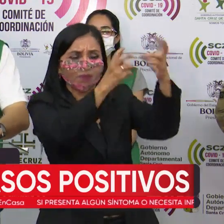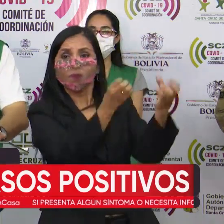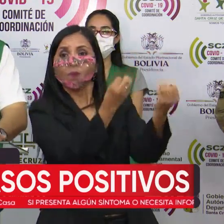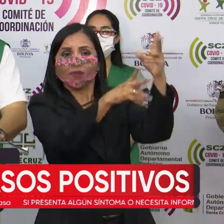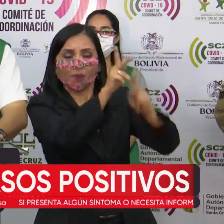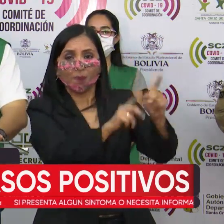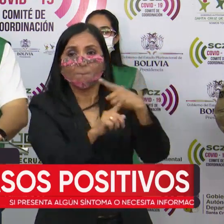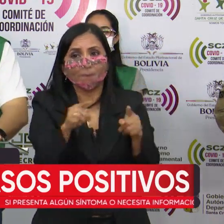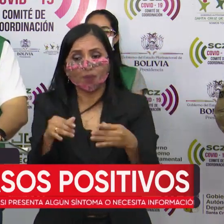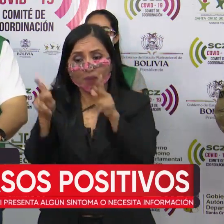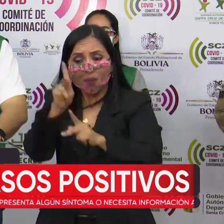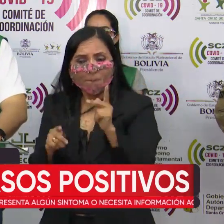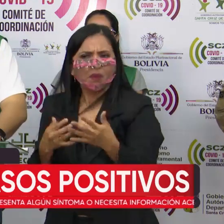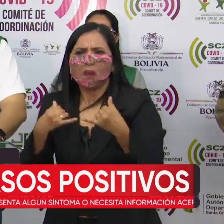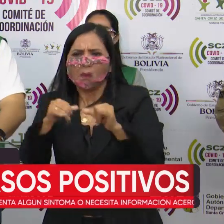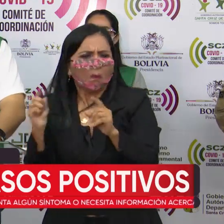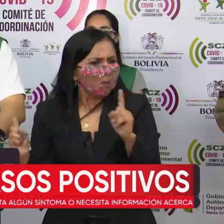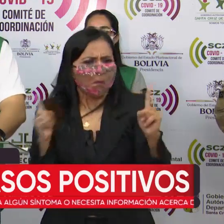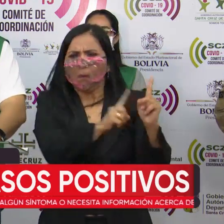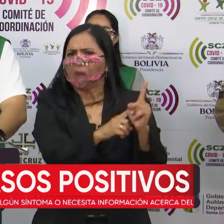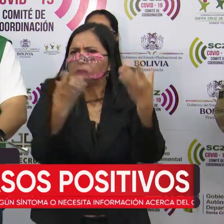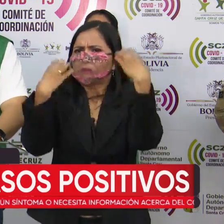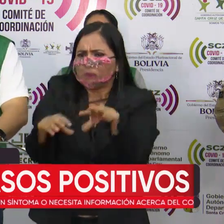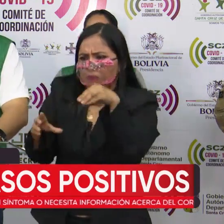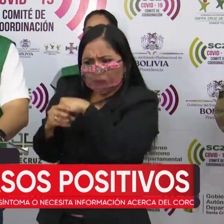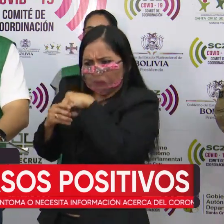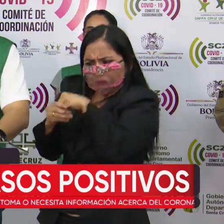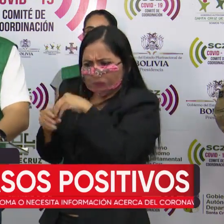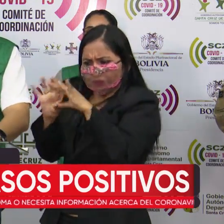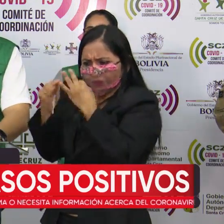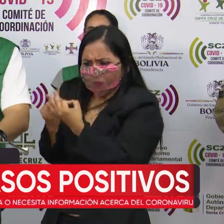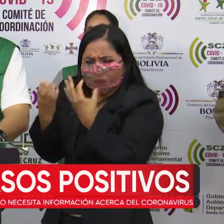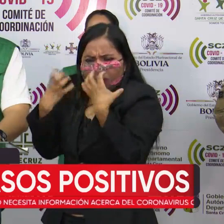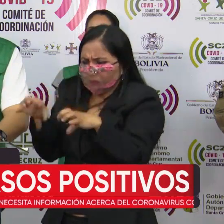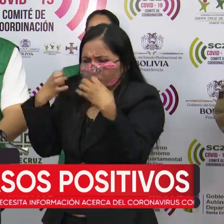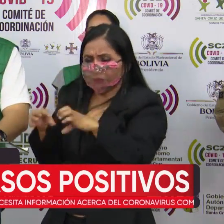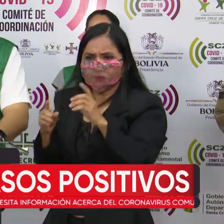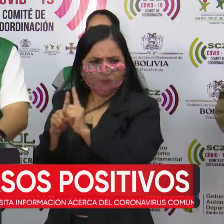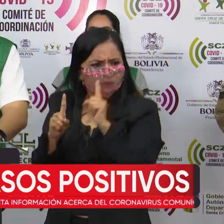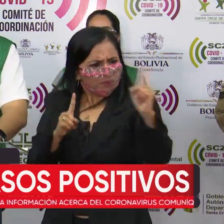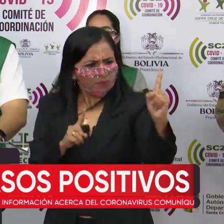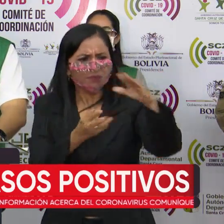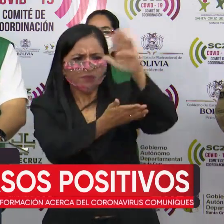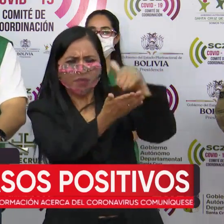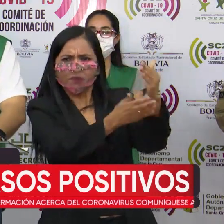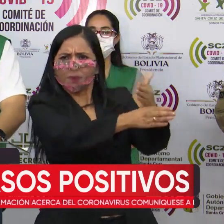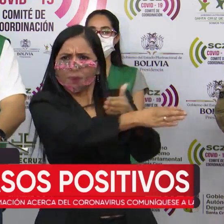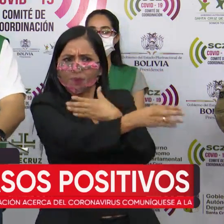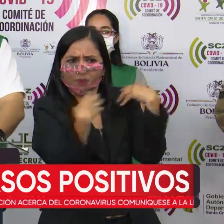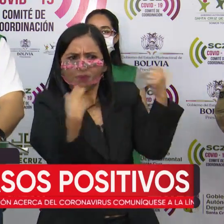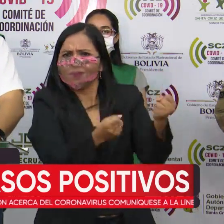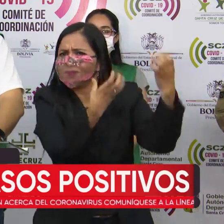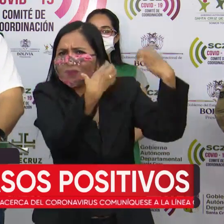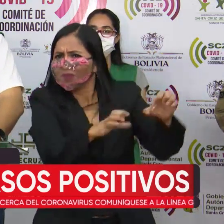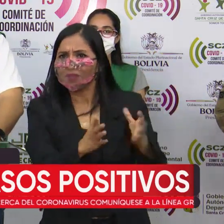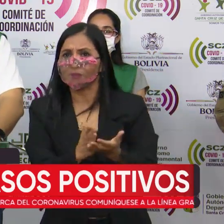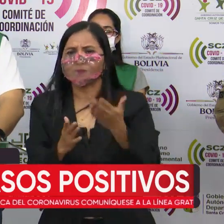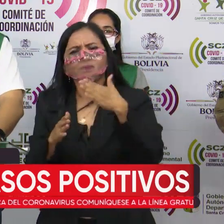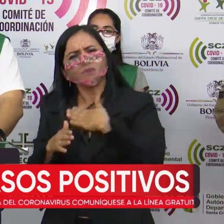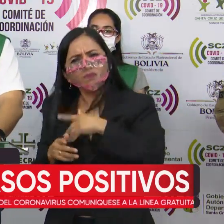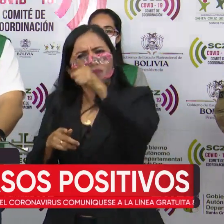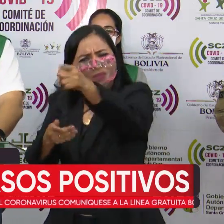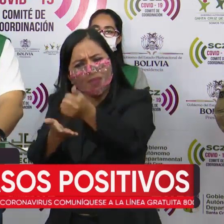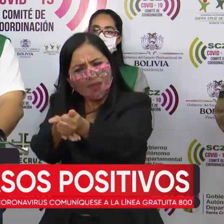la población aún no está yendo y no conoce aparentemente los centros de recuperación. Necesitamos que nos ayuden, que